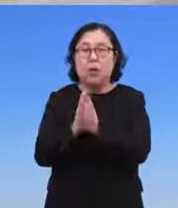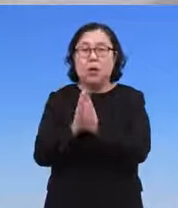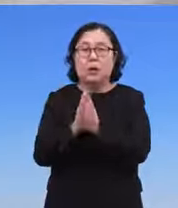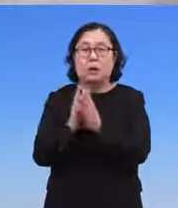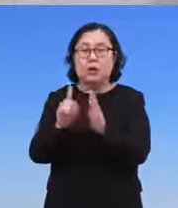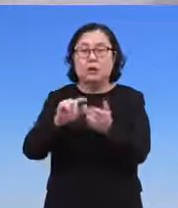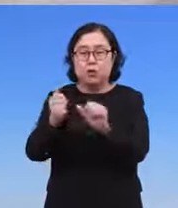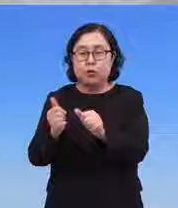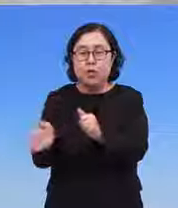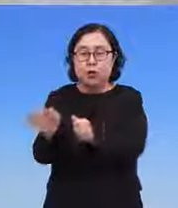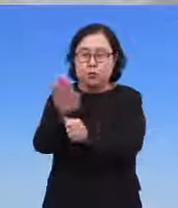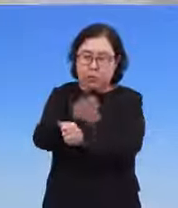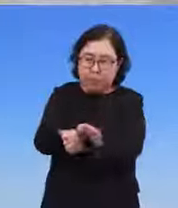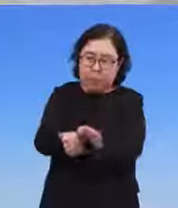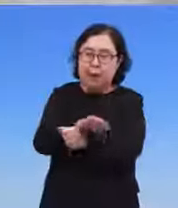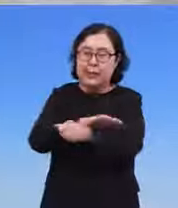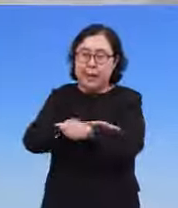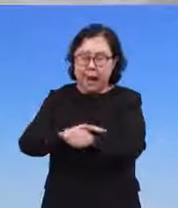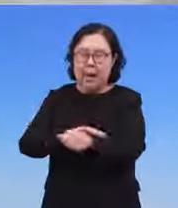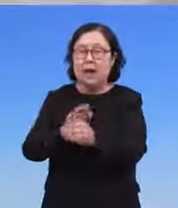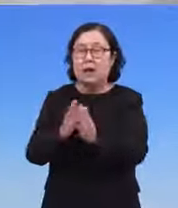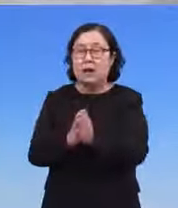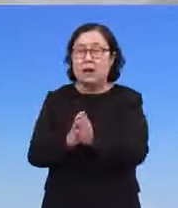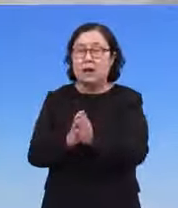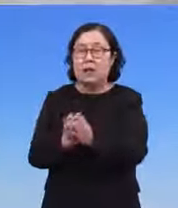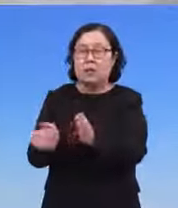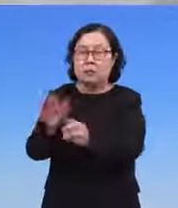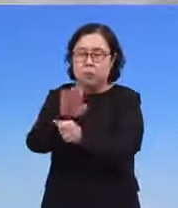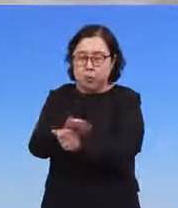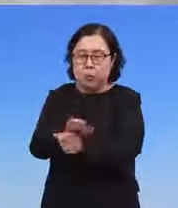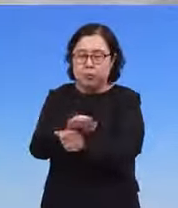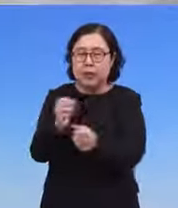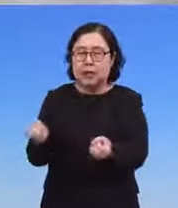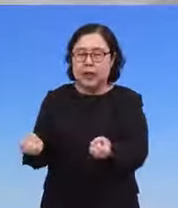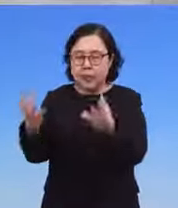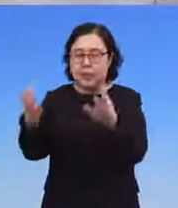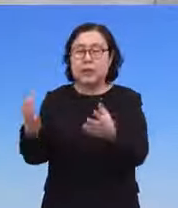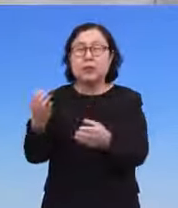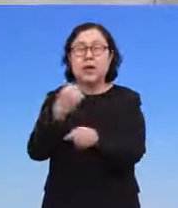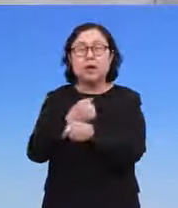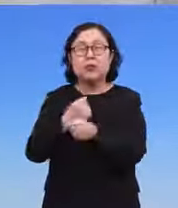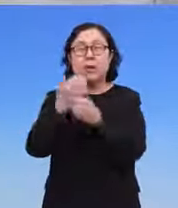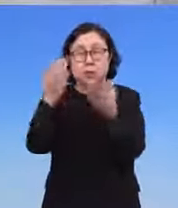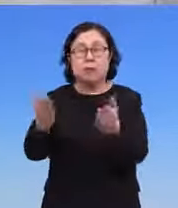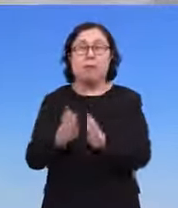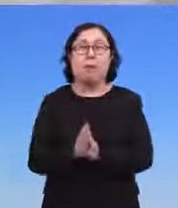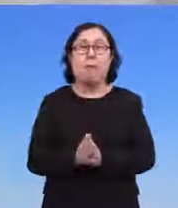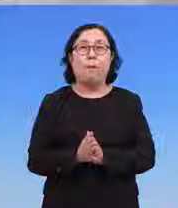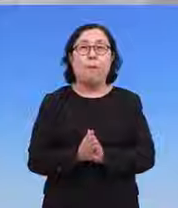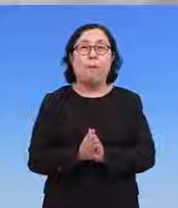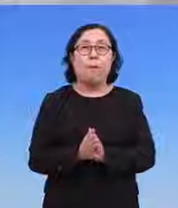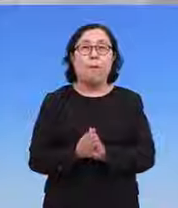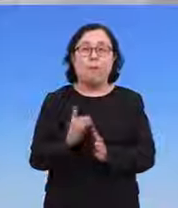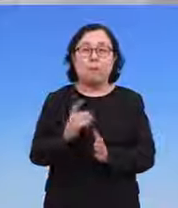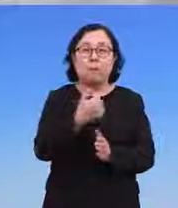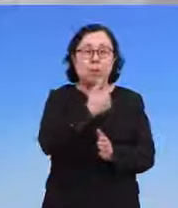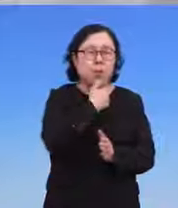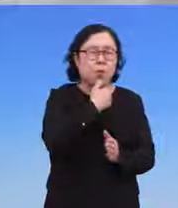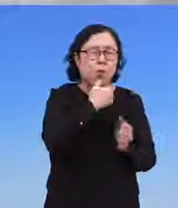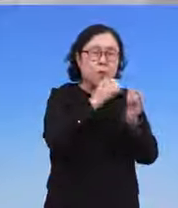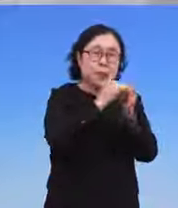이런 일들을 행했다는 겁니다. 그런데 제가 그 책에서 이해가 안 되는 한 대목을 발견했는데요. 아니